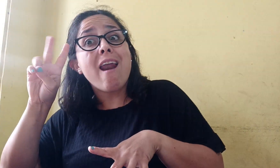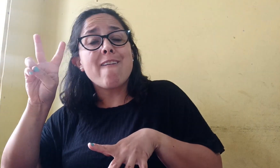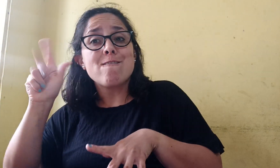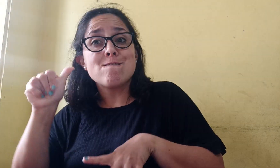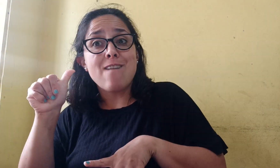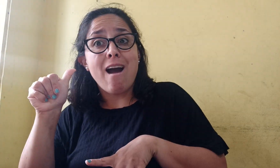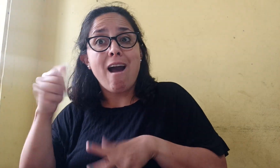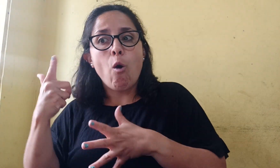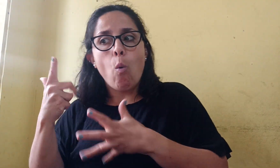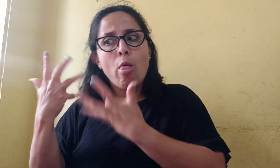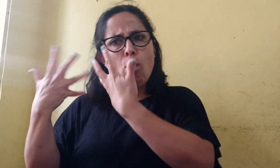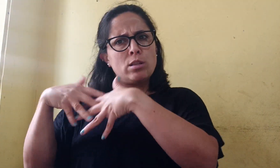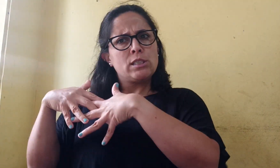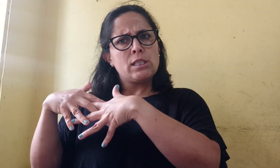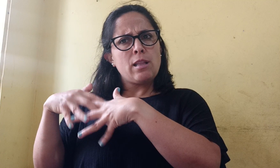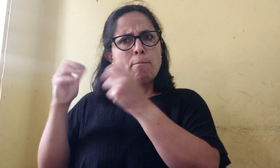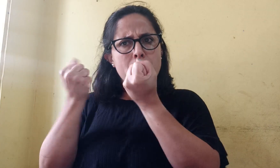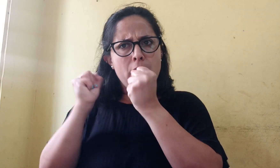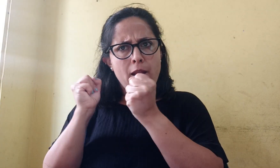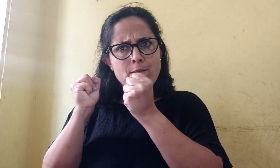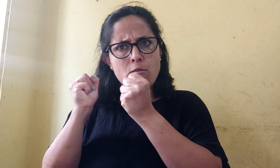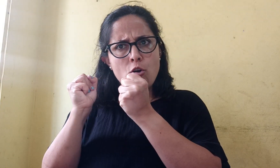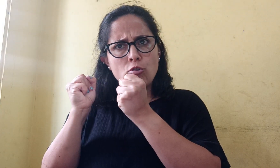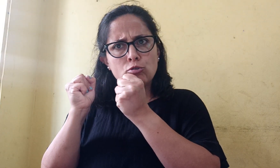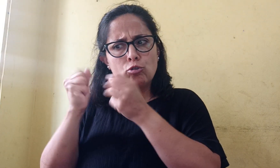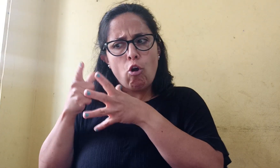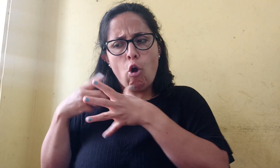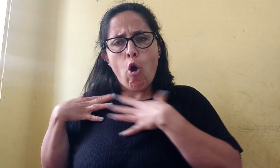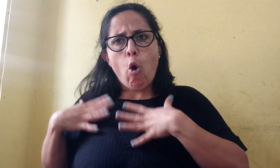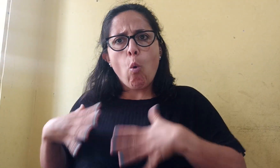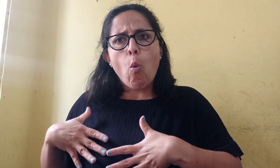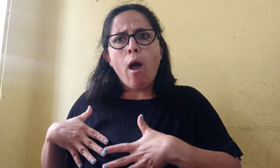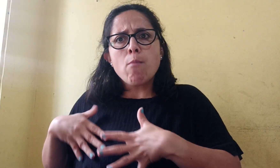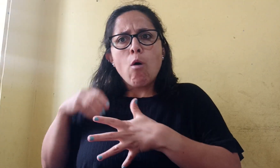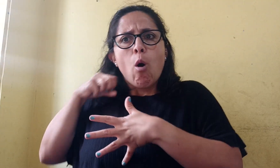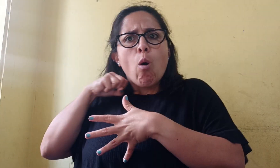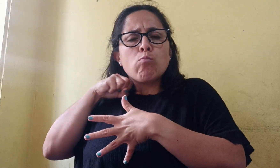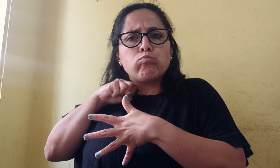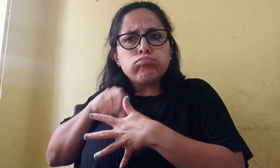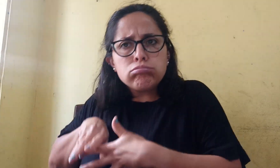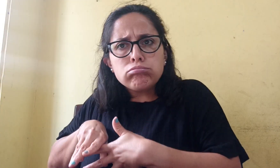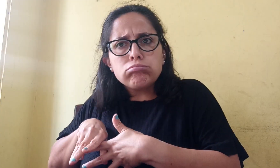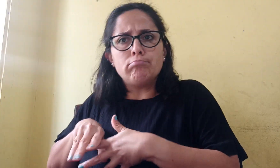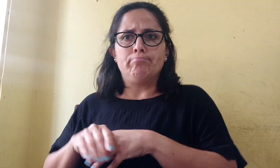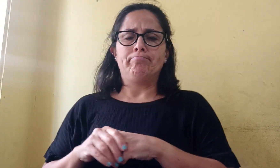el sistema nervioso llega a esa parte del cuerpo en su función, ¿sí?